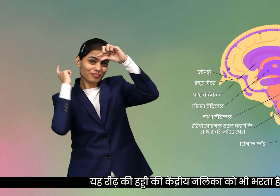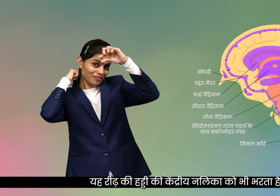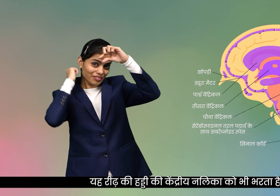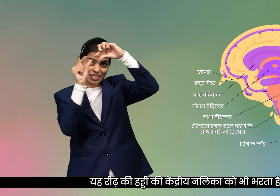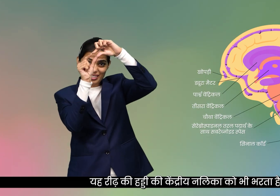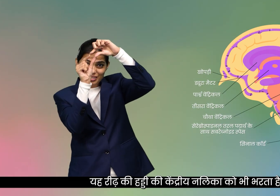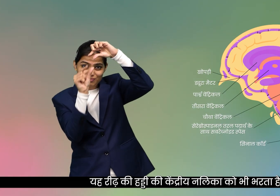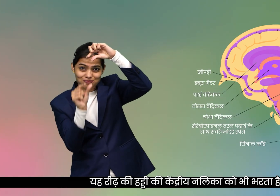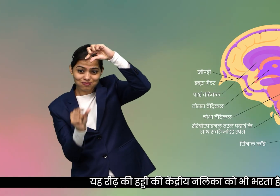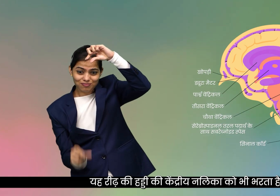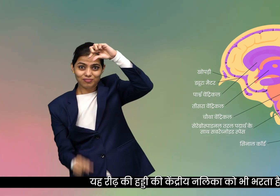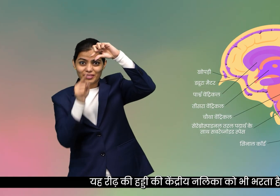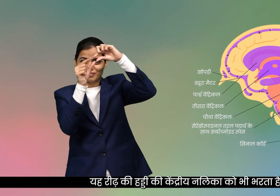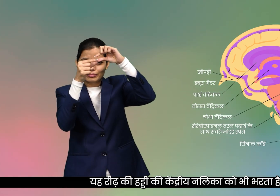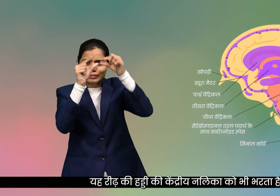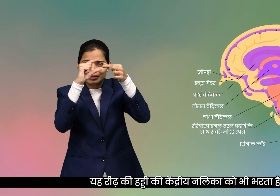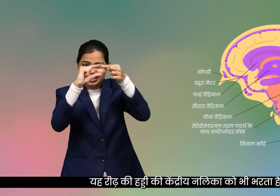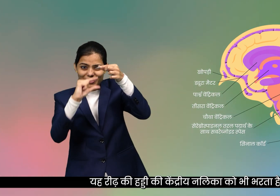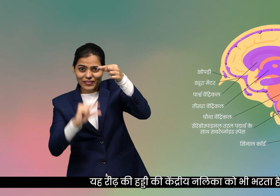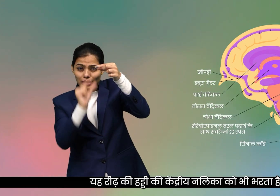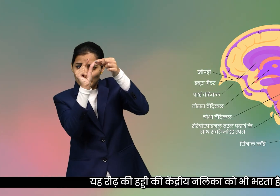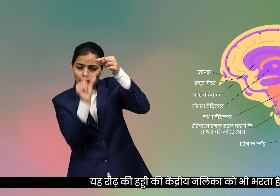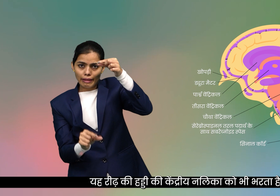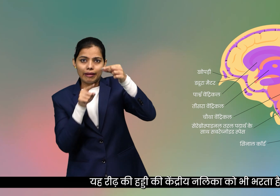केंद्रीय नालिका को भी भरता है।